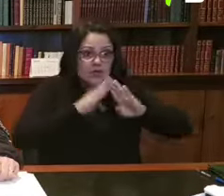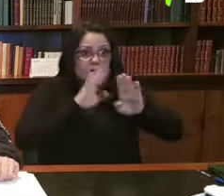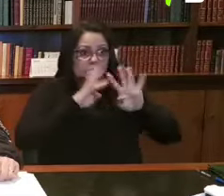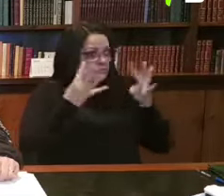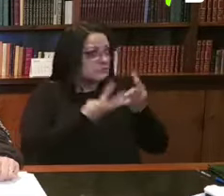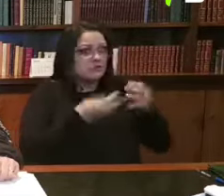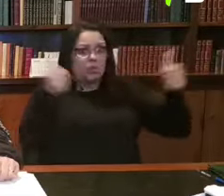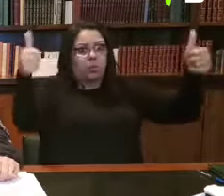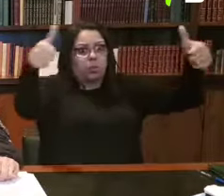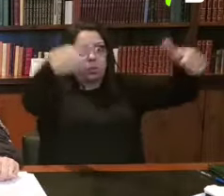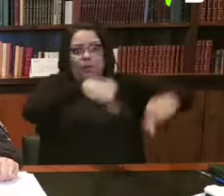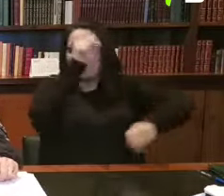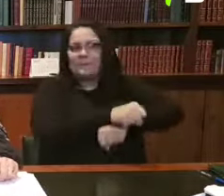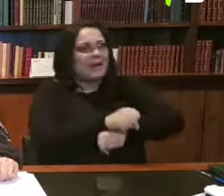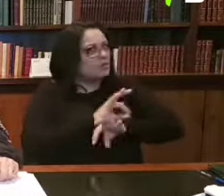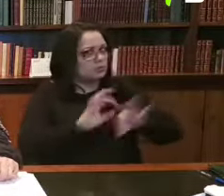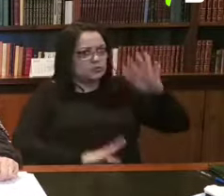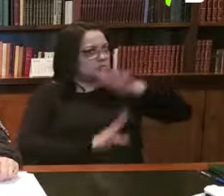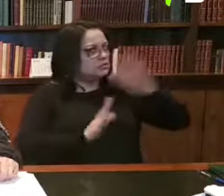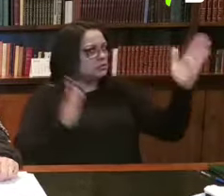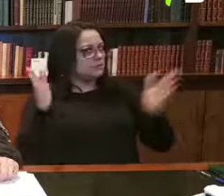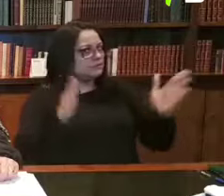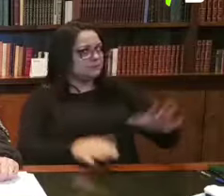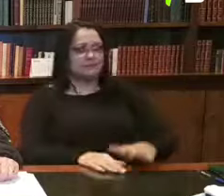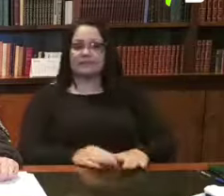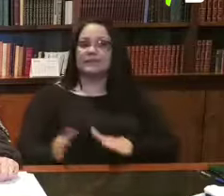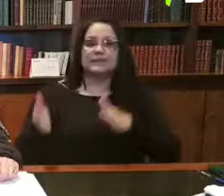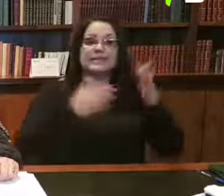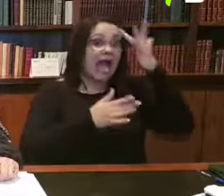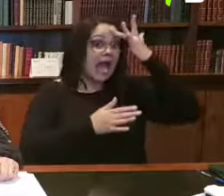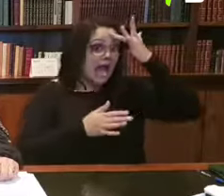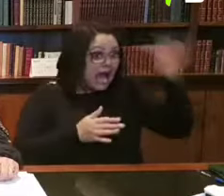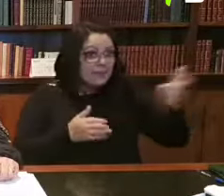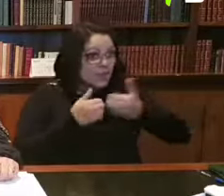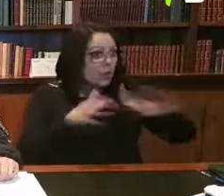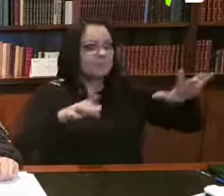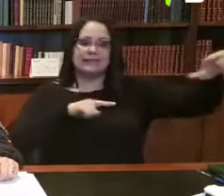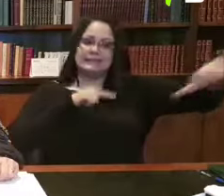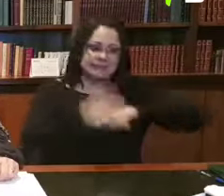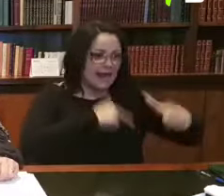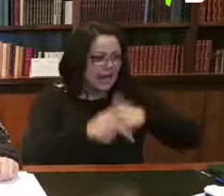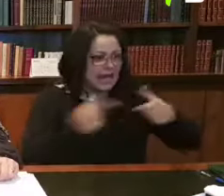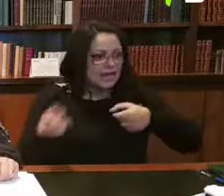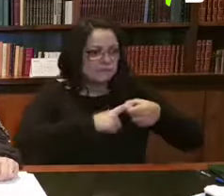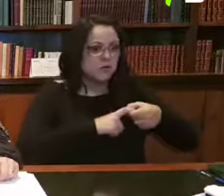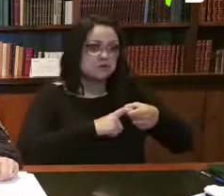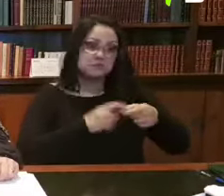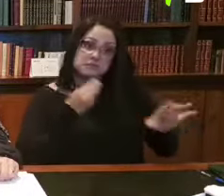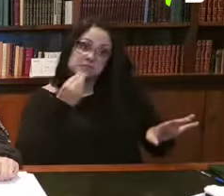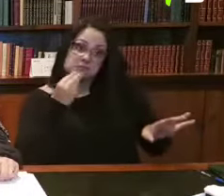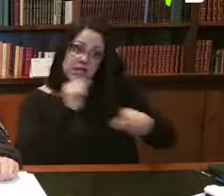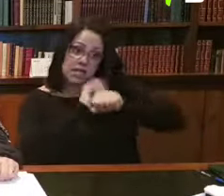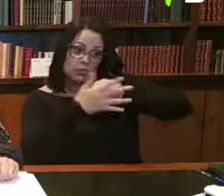vai parar pronto são para consumo para tudo é um limite no outro limites a gente sair amanhã todo mundo correto de repente pode ser que a